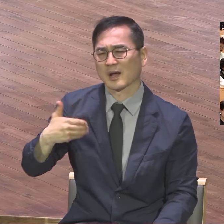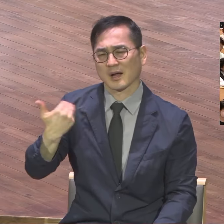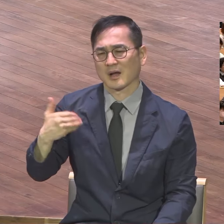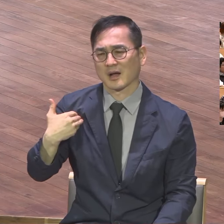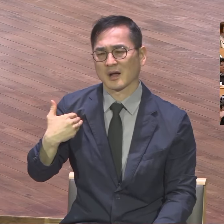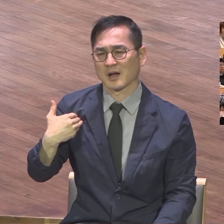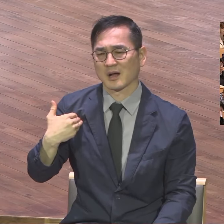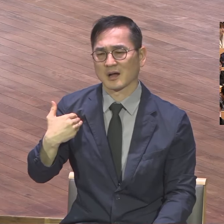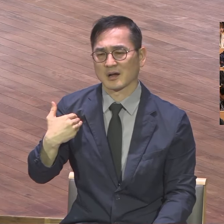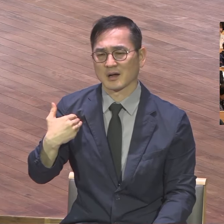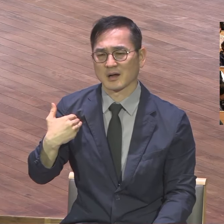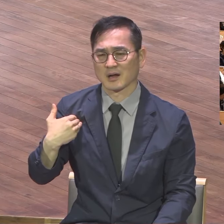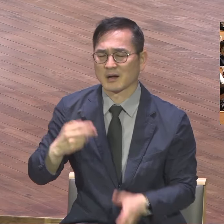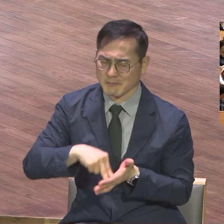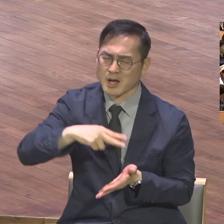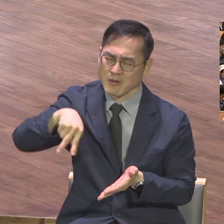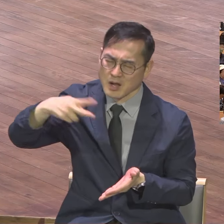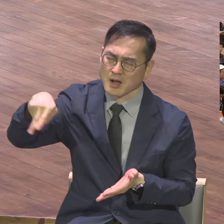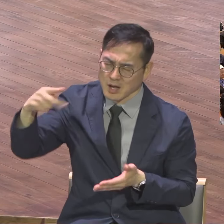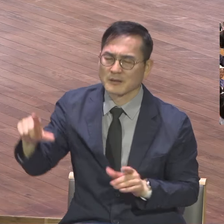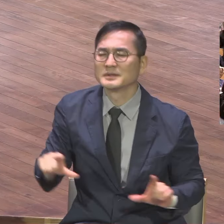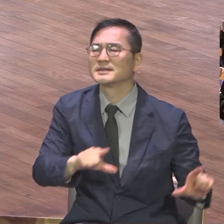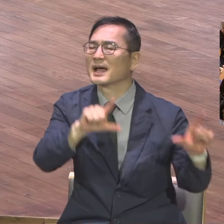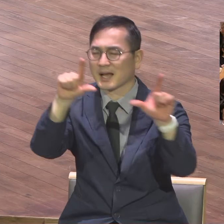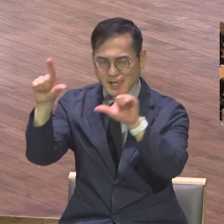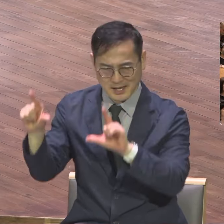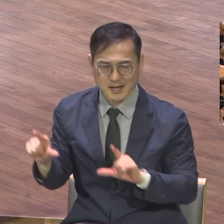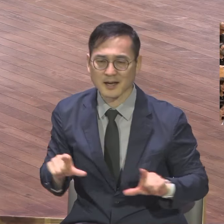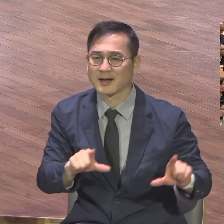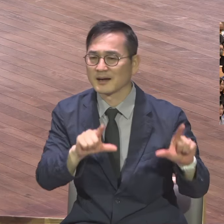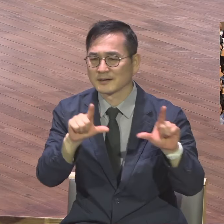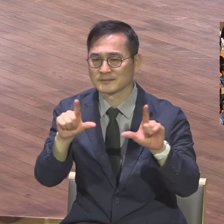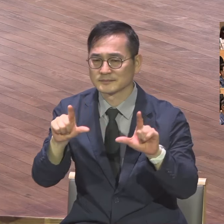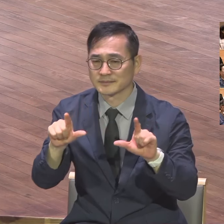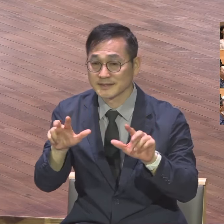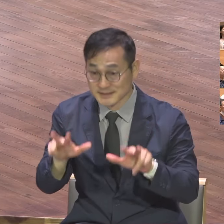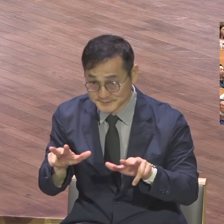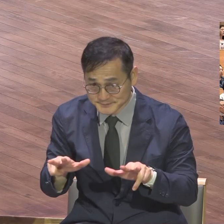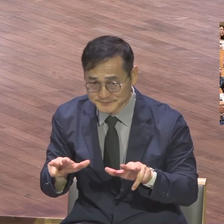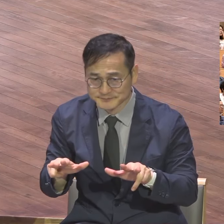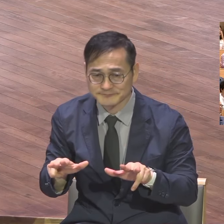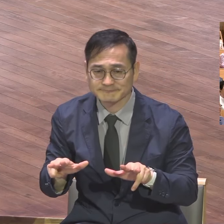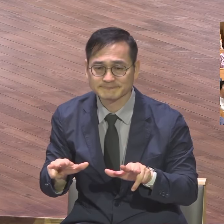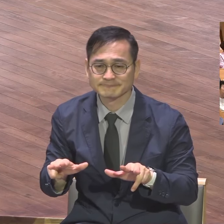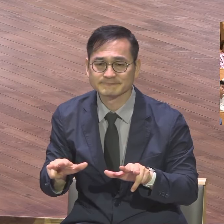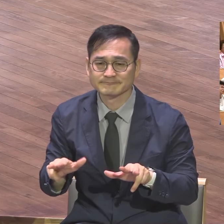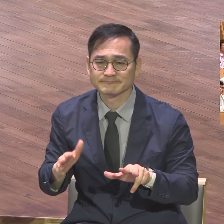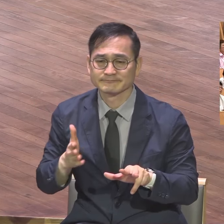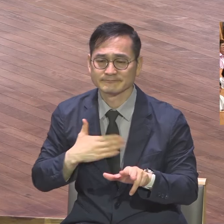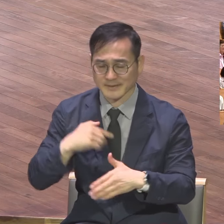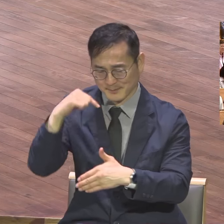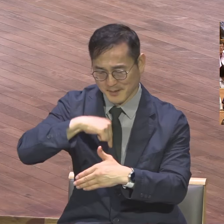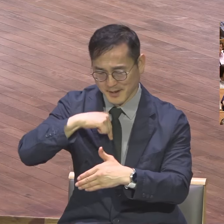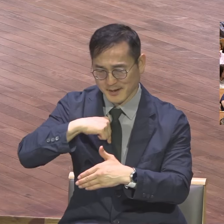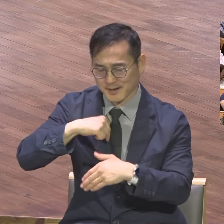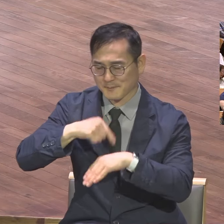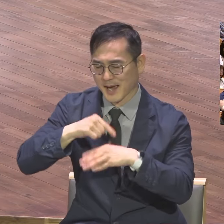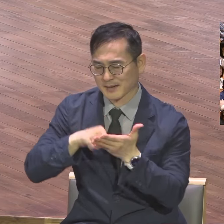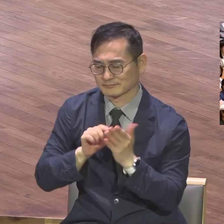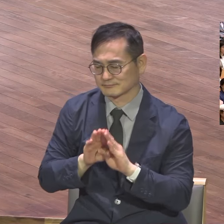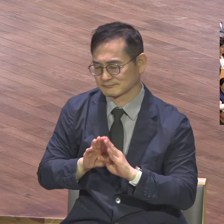못하고 방황하며 살았습니다. 지금 이 시간 내 마음에